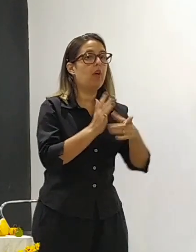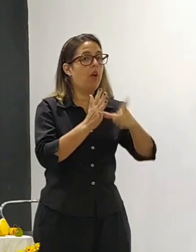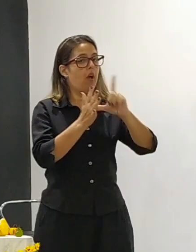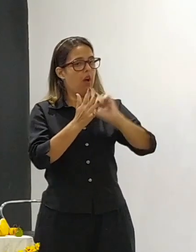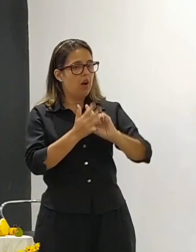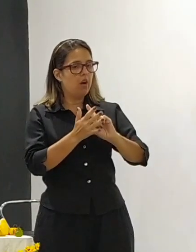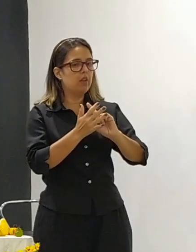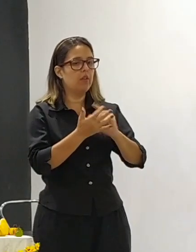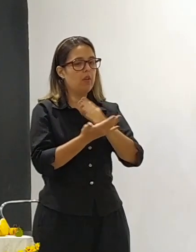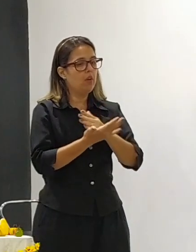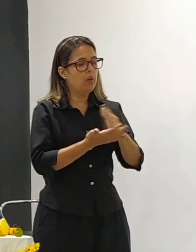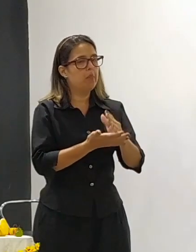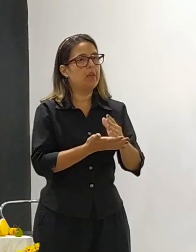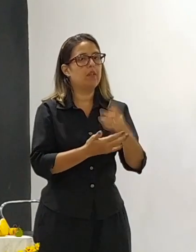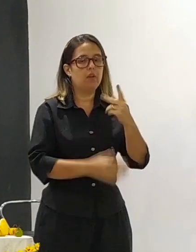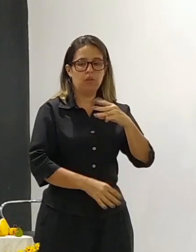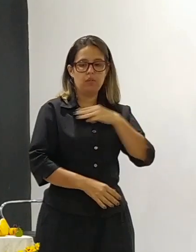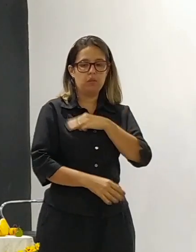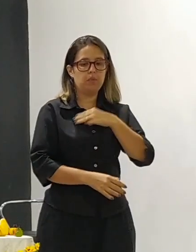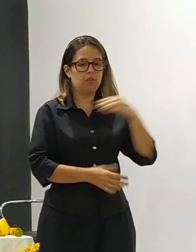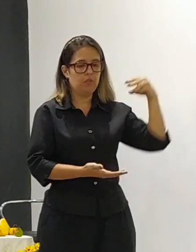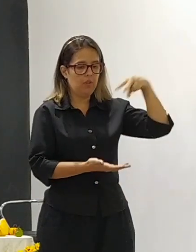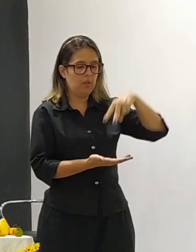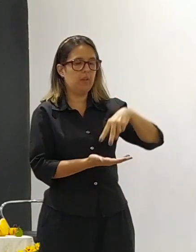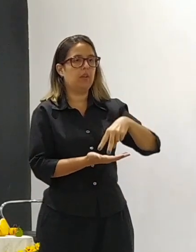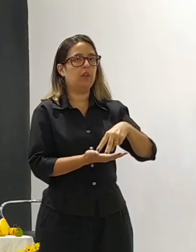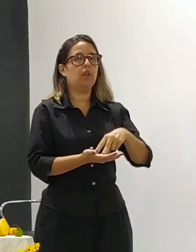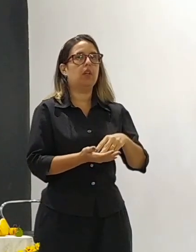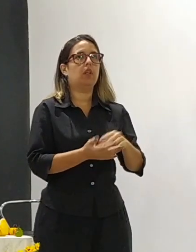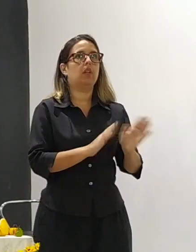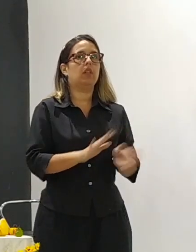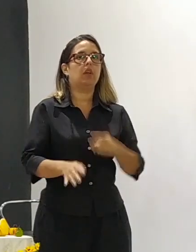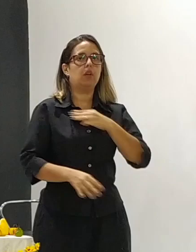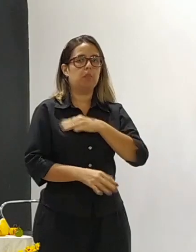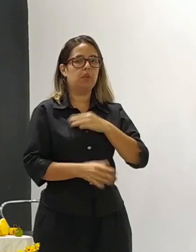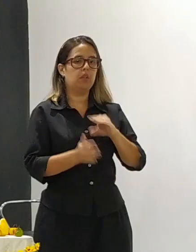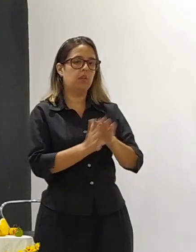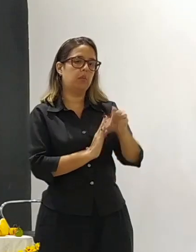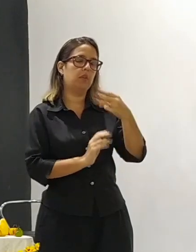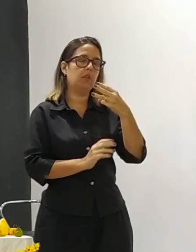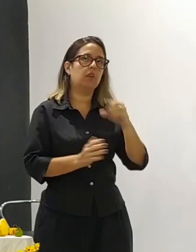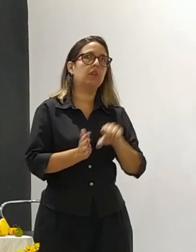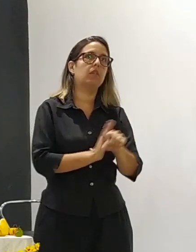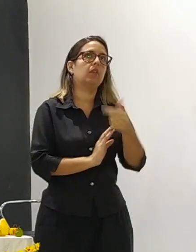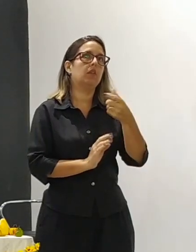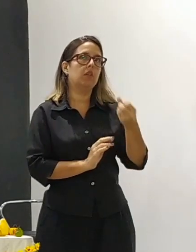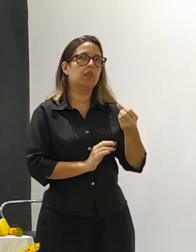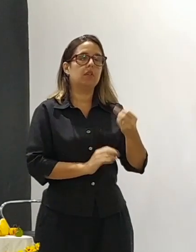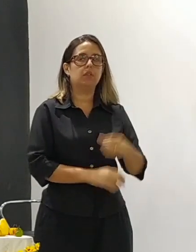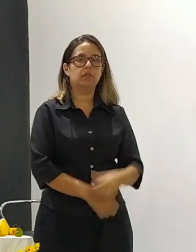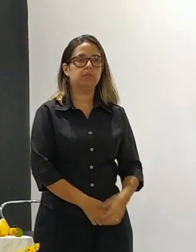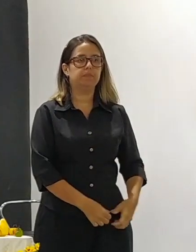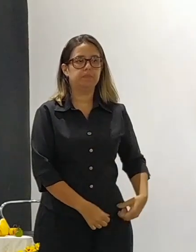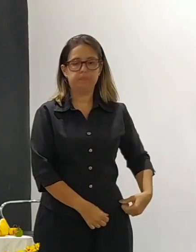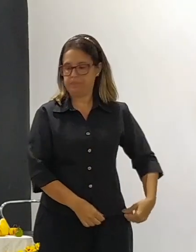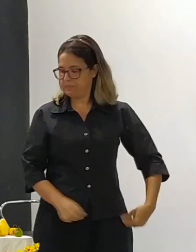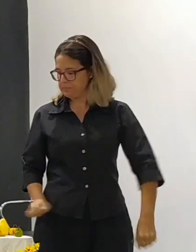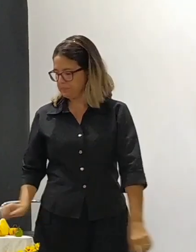de iniciar o seu ministério terreno, está lá em Mateus 3,16. Bota para mim lá